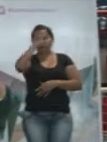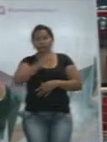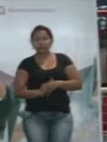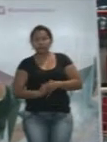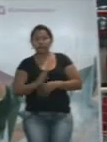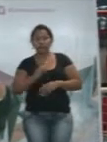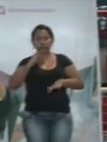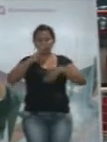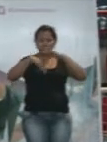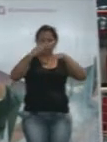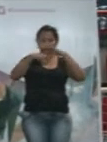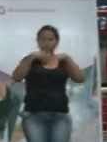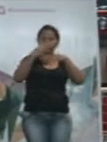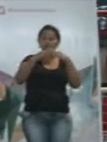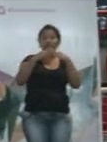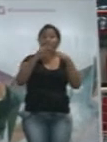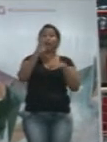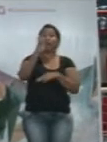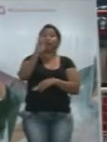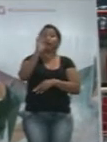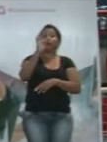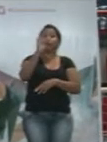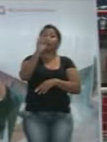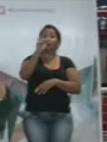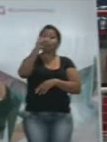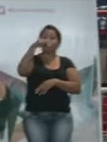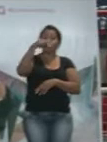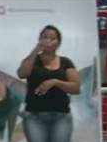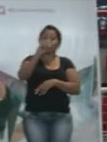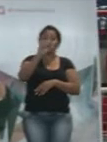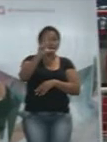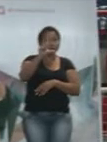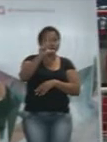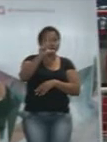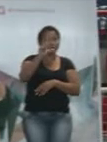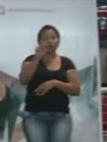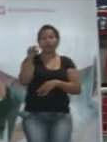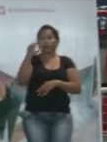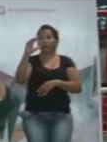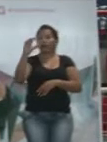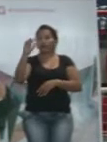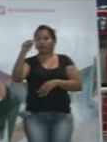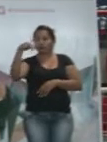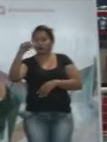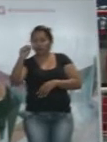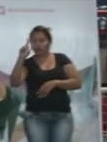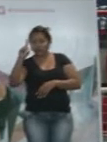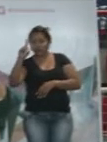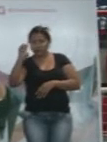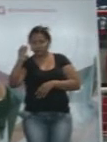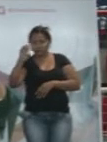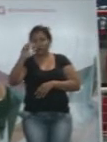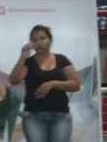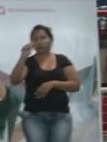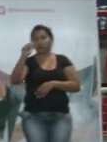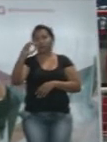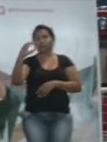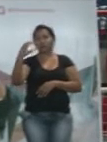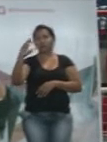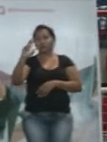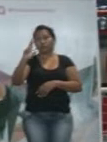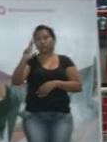a quantidade de açúcar o quê? Caiu. Aí o preço do açúcar no mercado externo aumentou. Então o Brasil